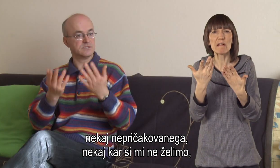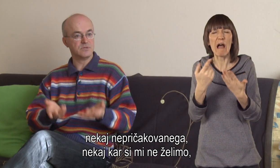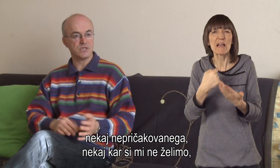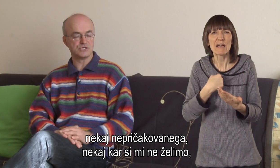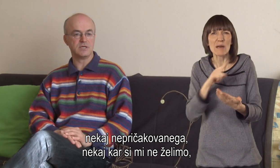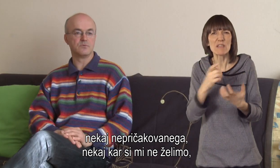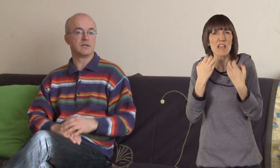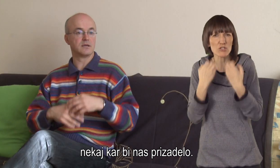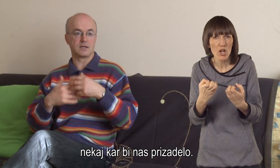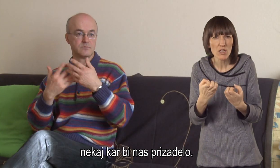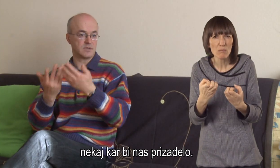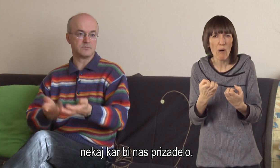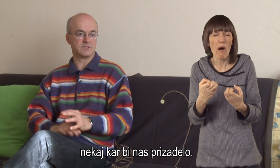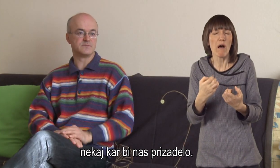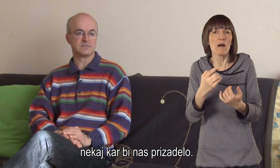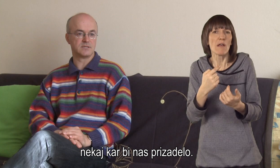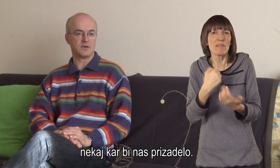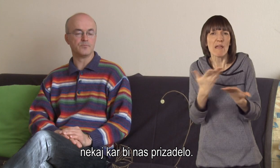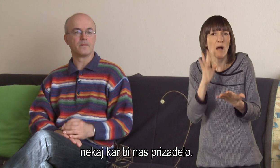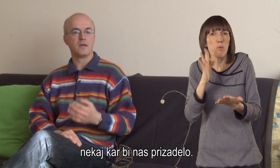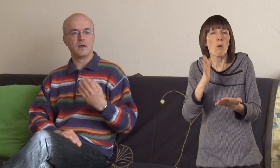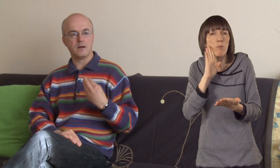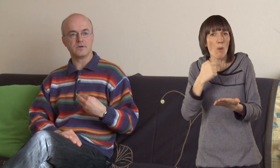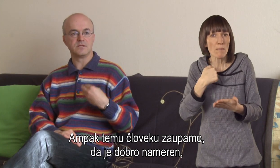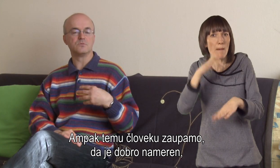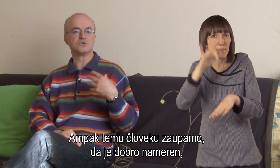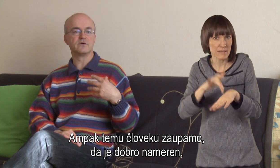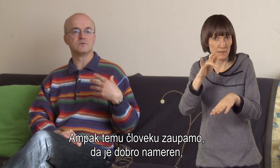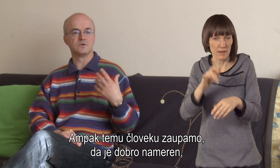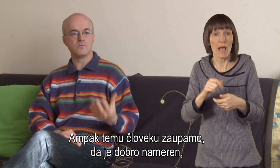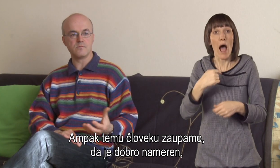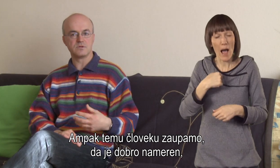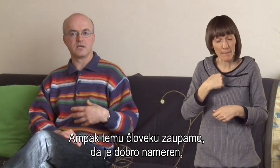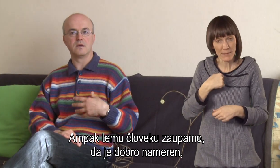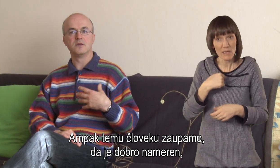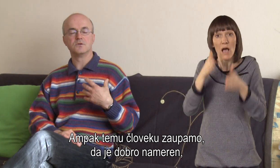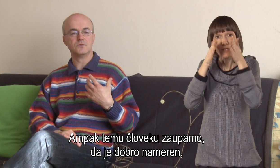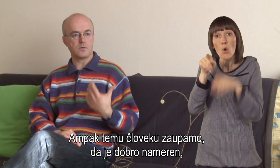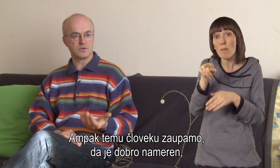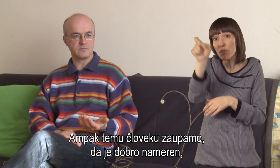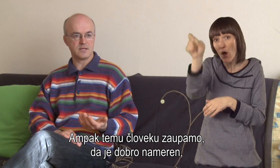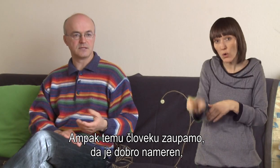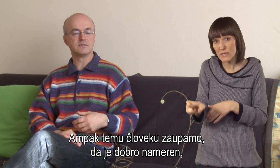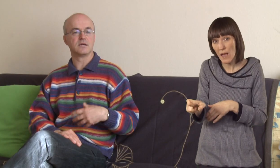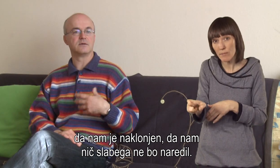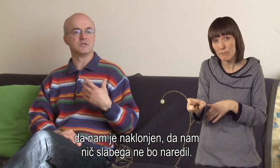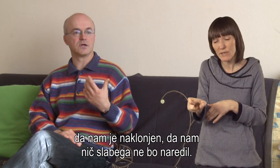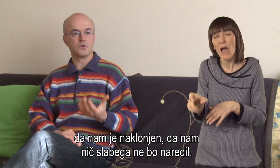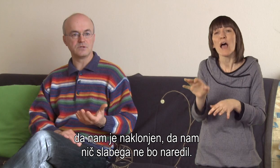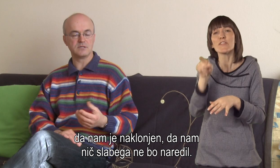mi ne želimo, nekaj, kar bi nas prizadelo. Ampak temu človeku zaupamo, da je dobronameren, da nam je naklonjen in